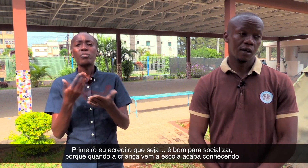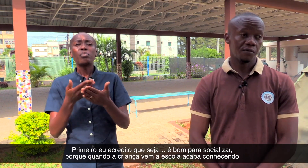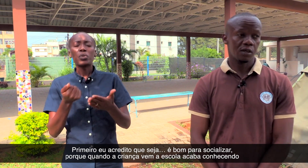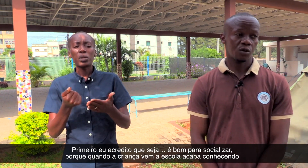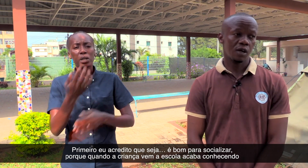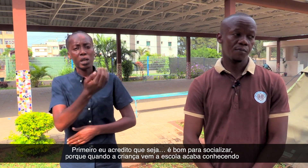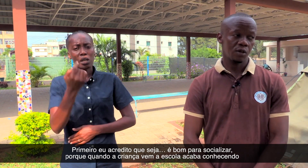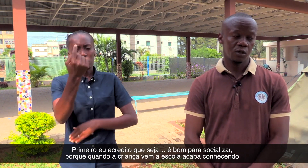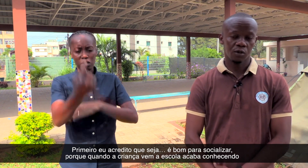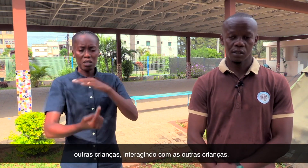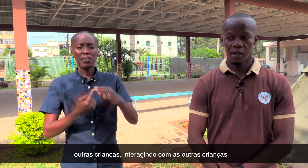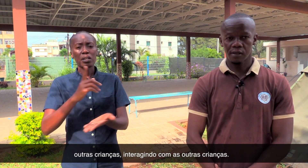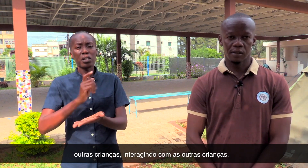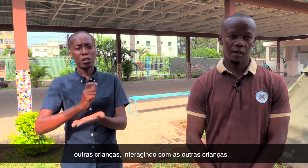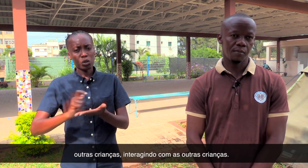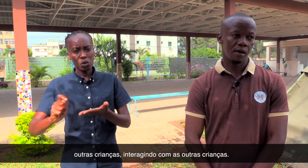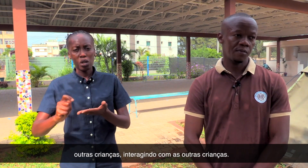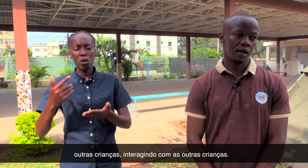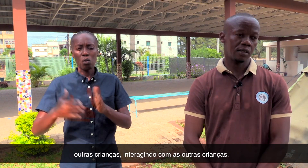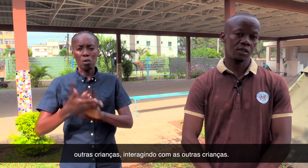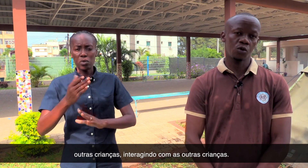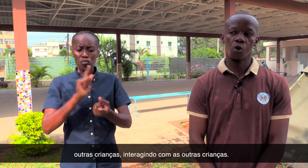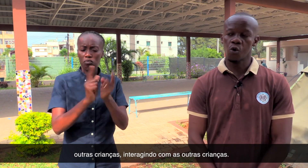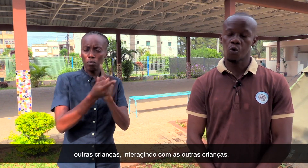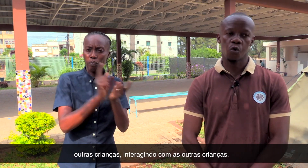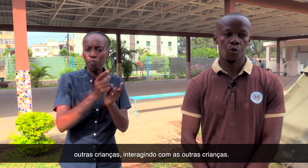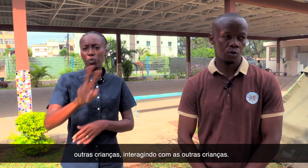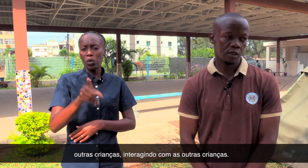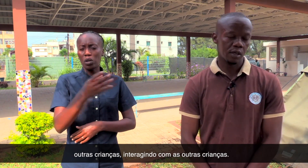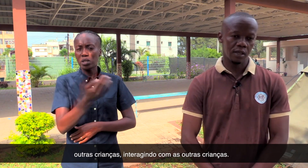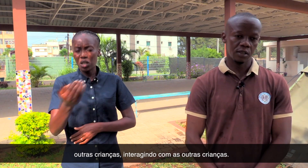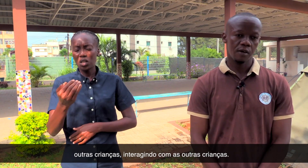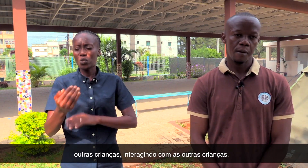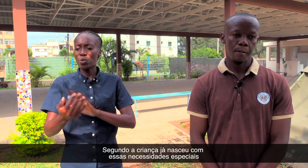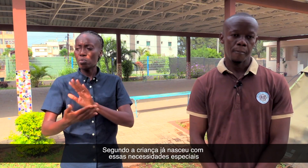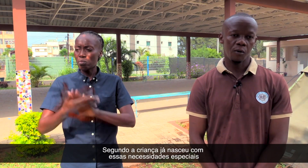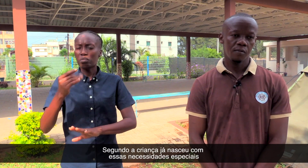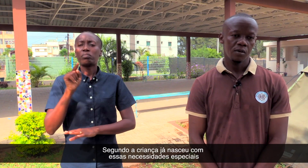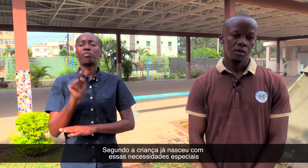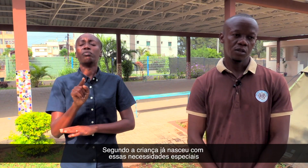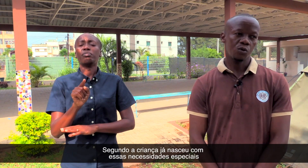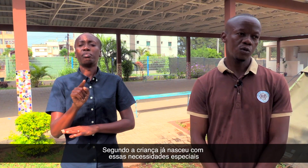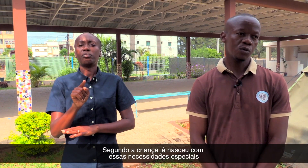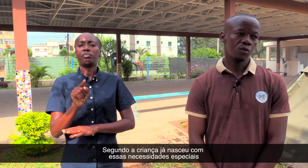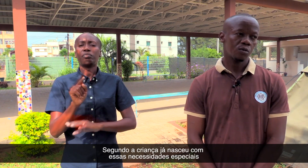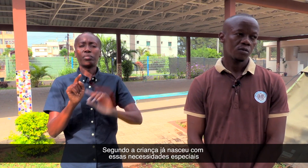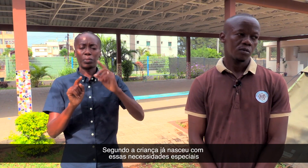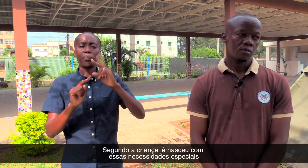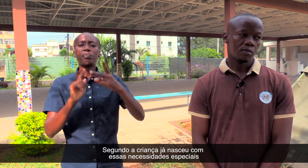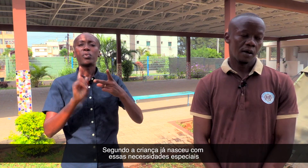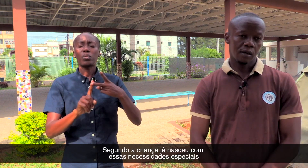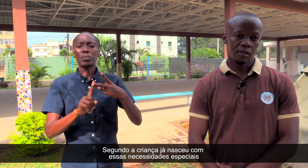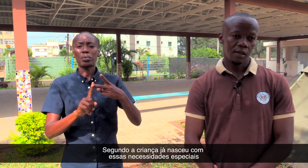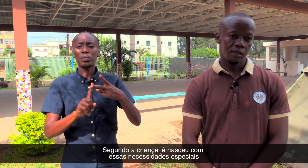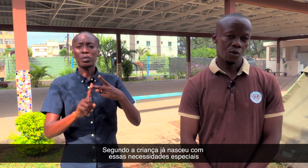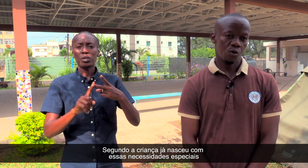quando a criança vem à escola acaba conhecendo outras crianças e acaba interagindo com as outras crianças, não é? Segundo,